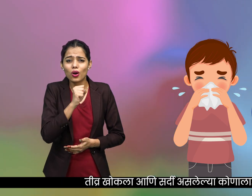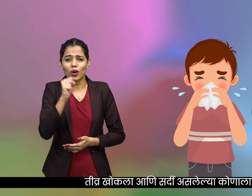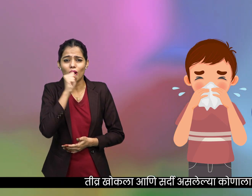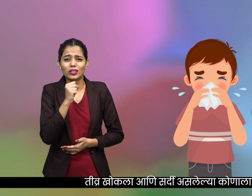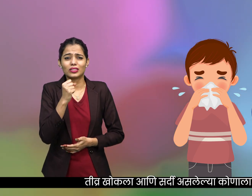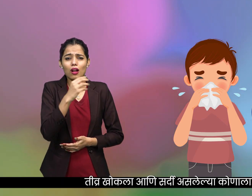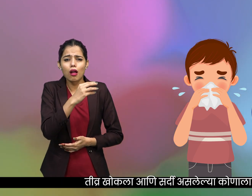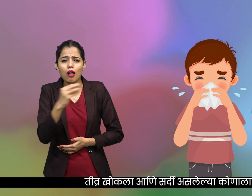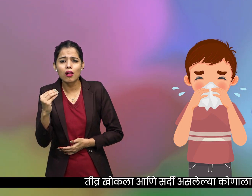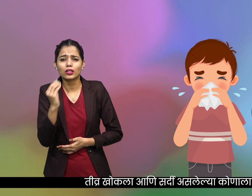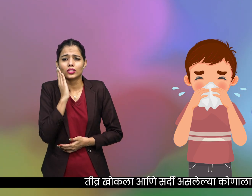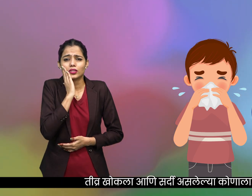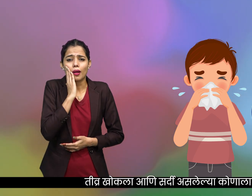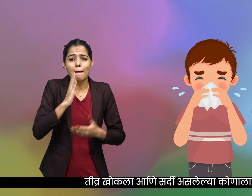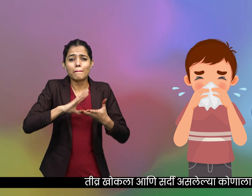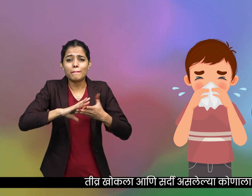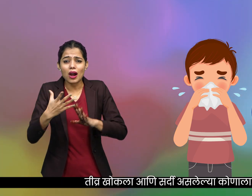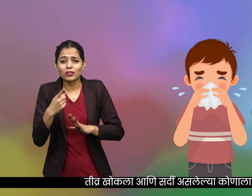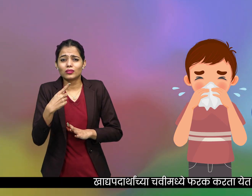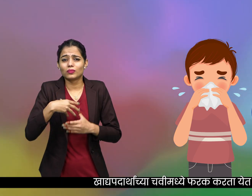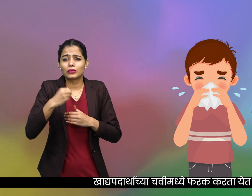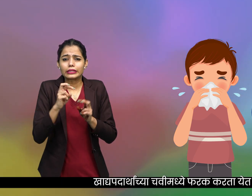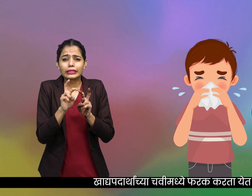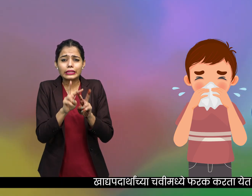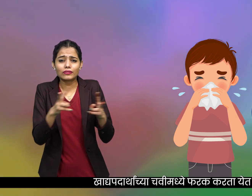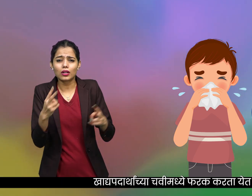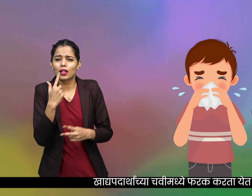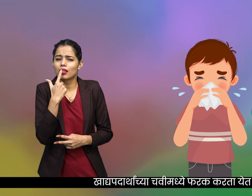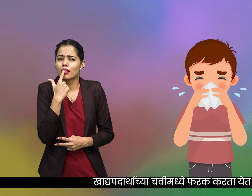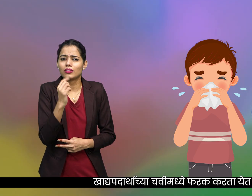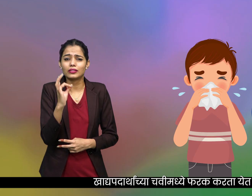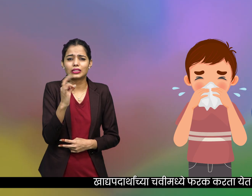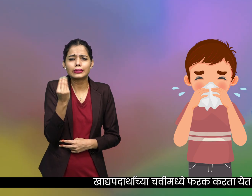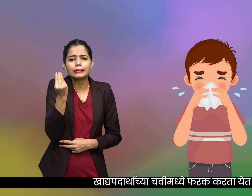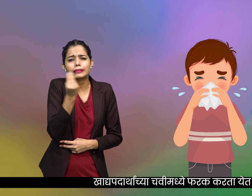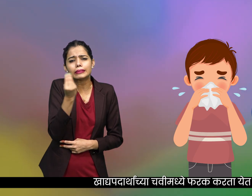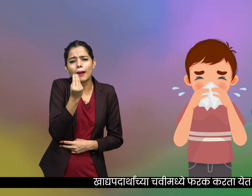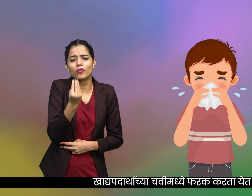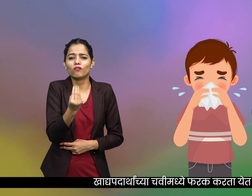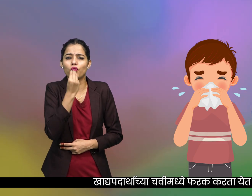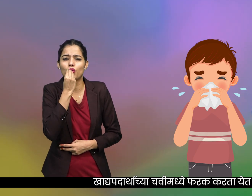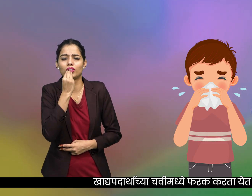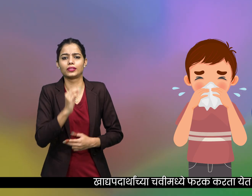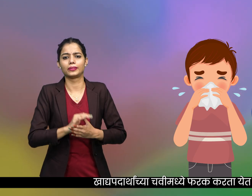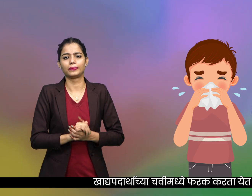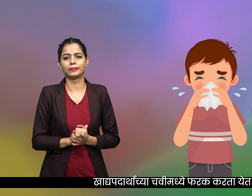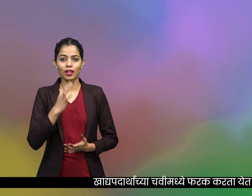तीव्र खोकला आणि सर्दी असलेल्या कोणालाही काही खाद्यपदार्थांच्या चवीमध्ये फरक करता येत नाही.